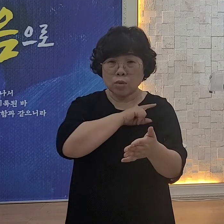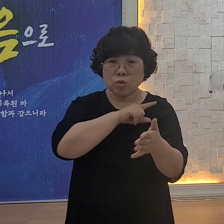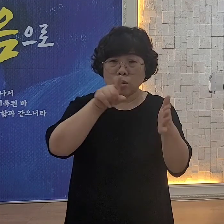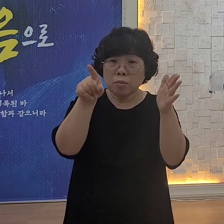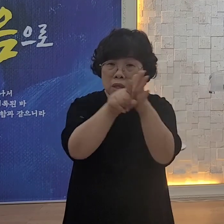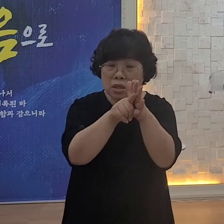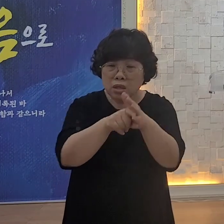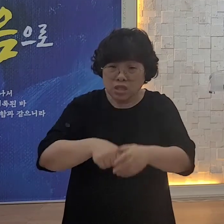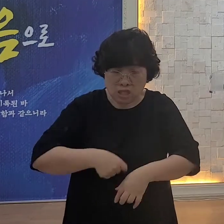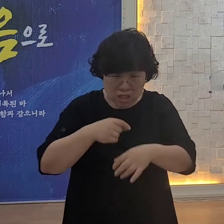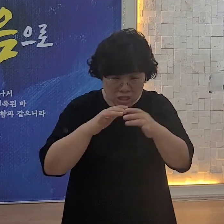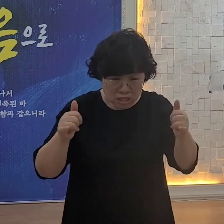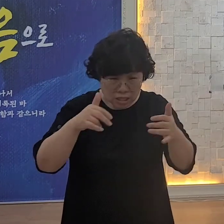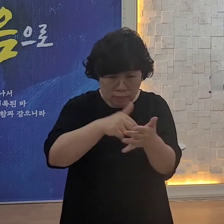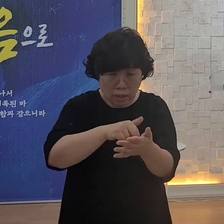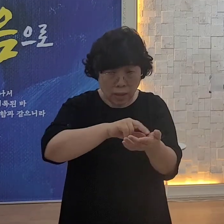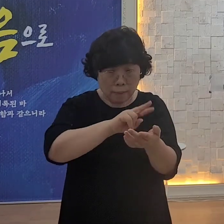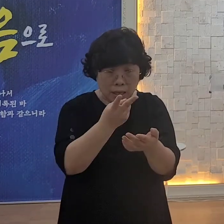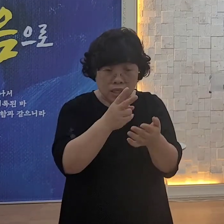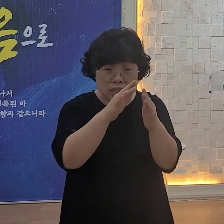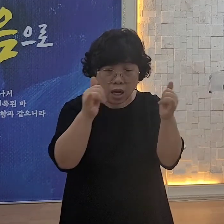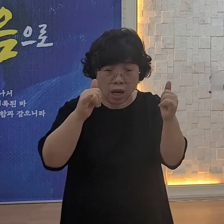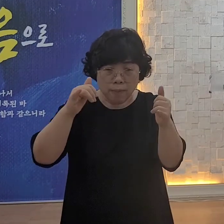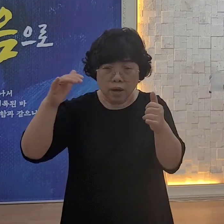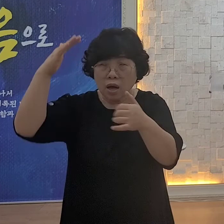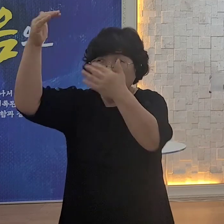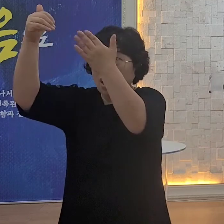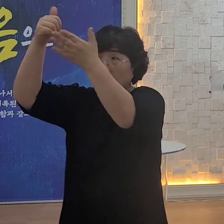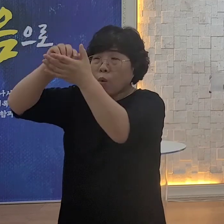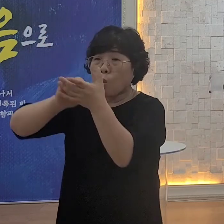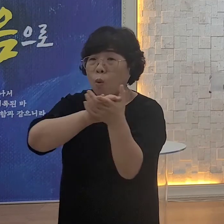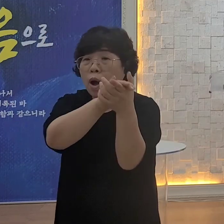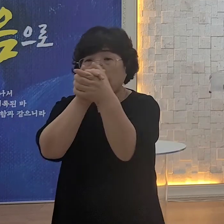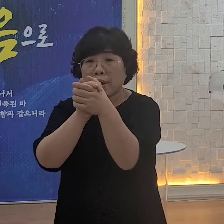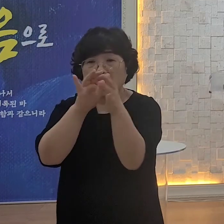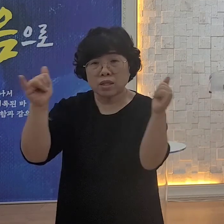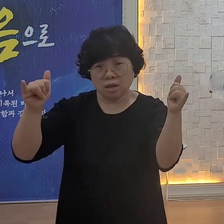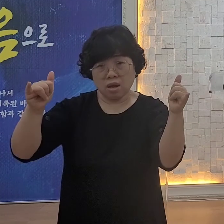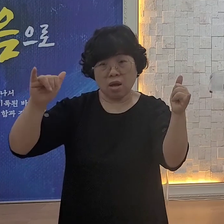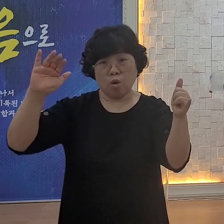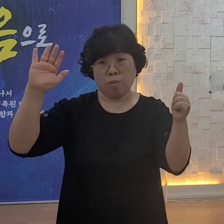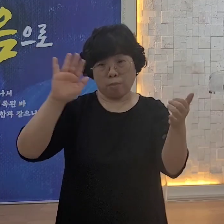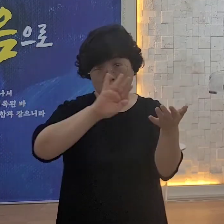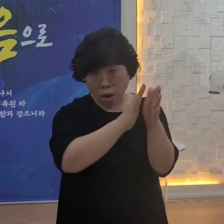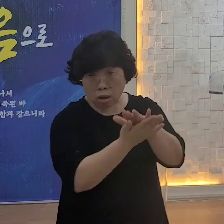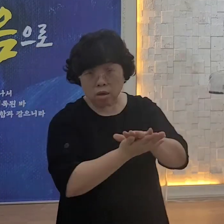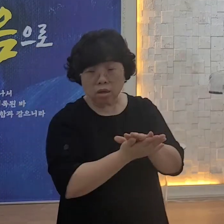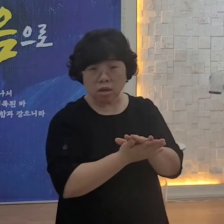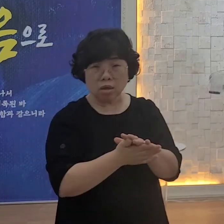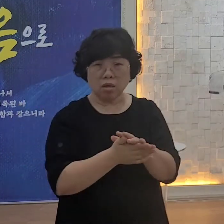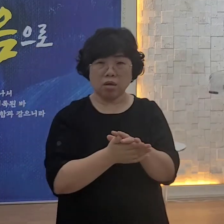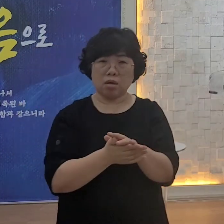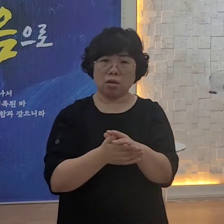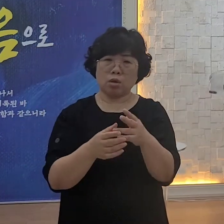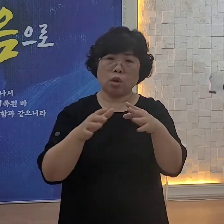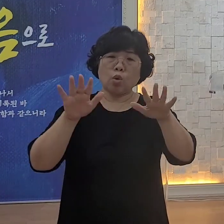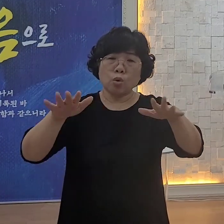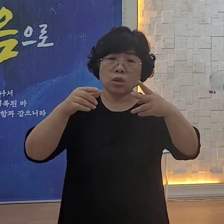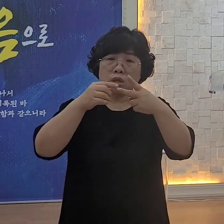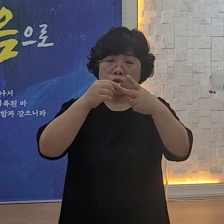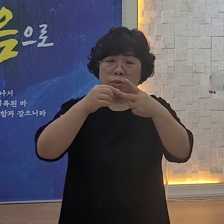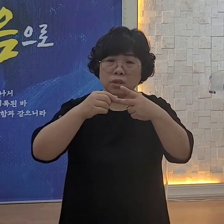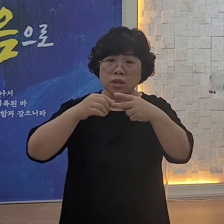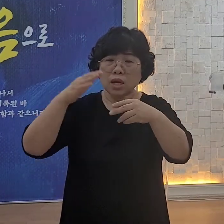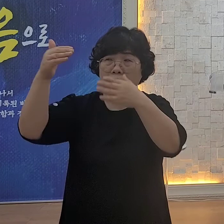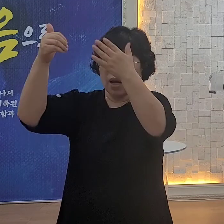뭐라고? 하나님과 우리가 화목하게 됐다, 화평케 되었다 라는 복을 나누었죠. 오늘은요, 이제 우리가 하나님과 화평케